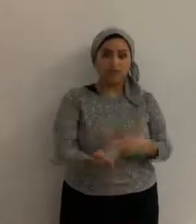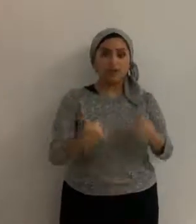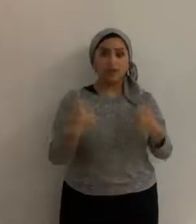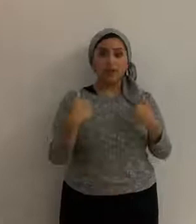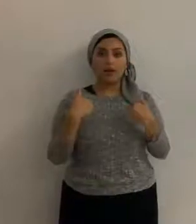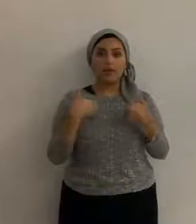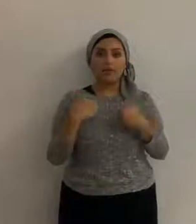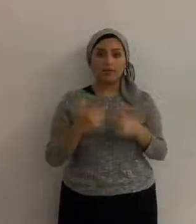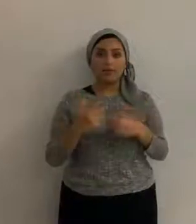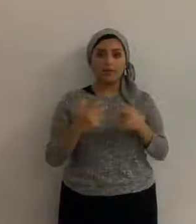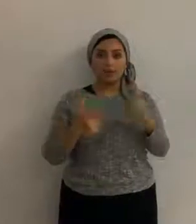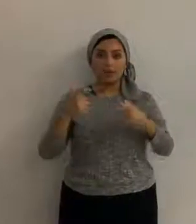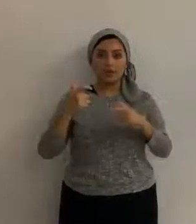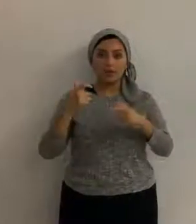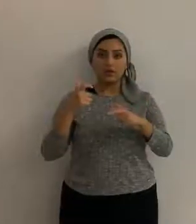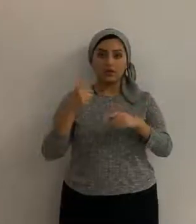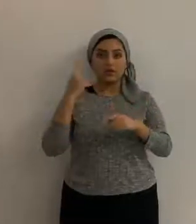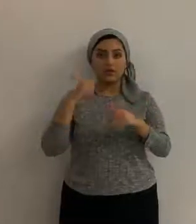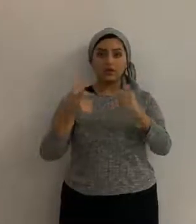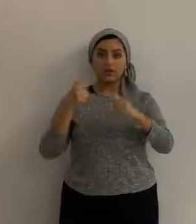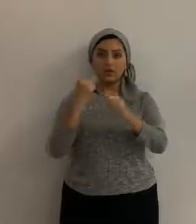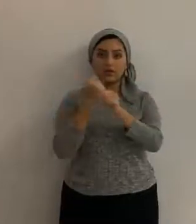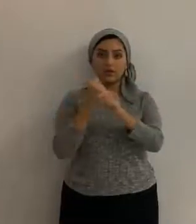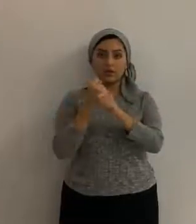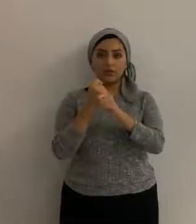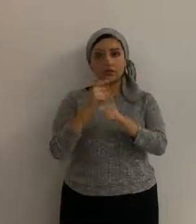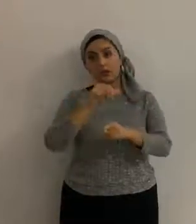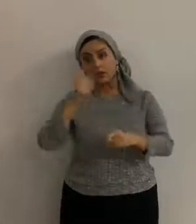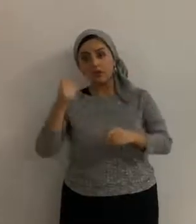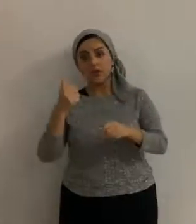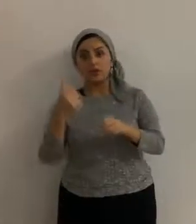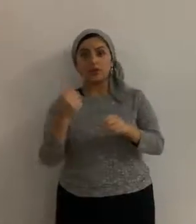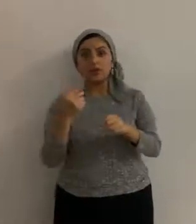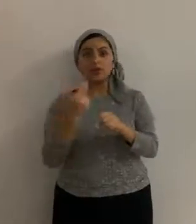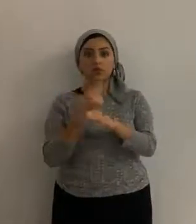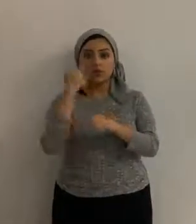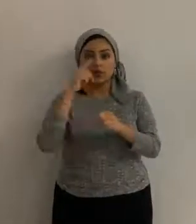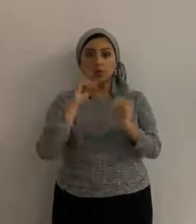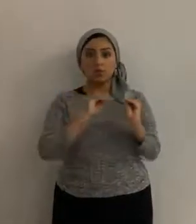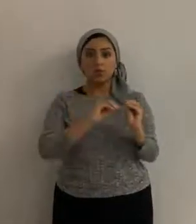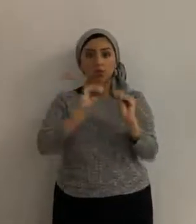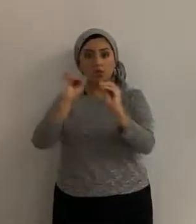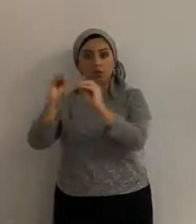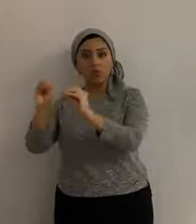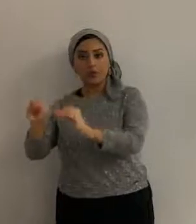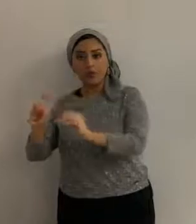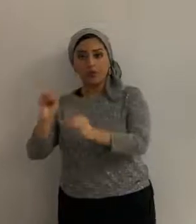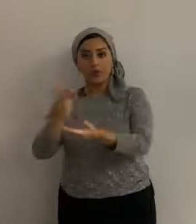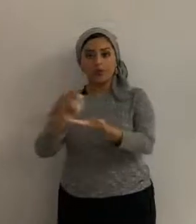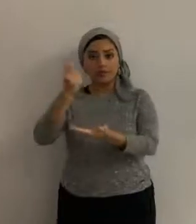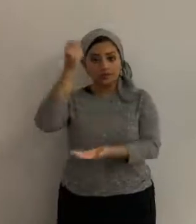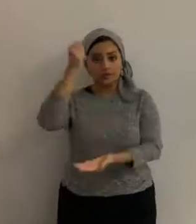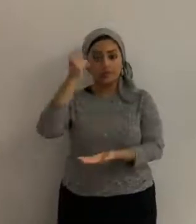está una retroexcavadora que sirve para hacer movimientos de tierra. Aquí hay algo muy interesante,